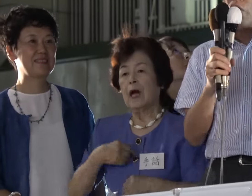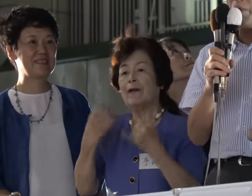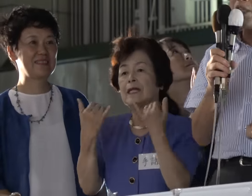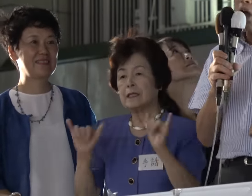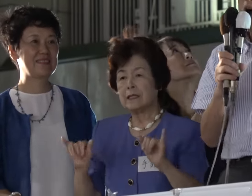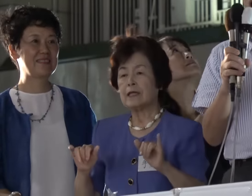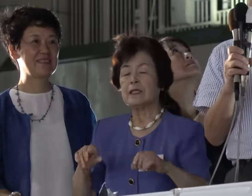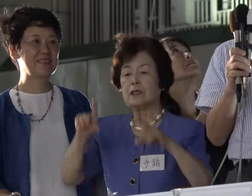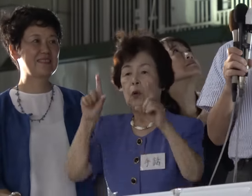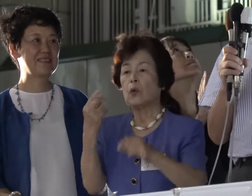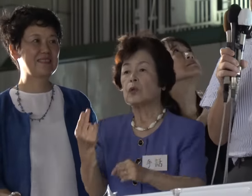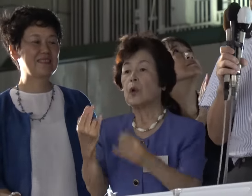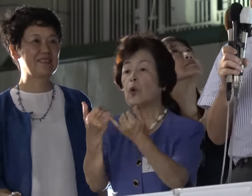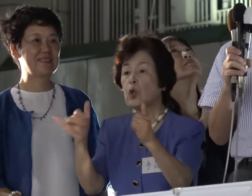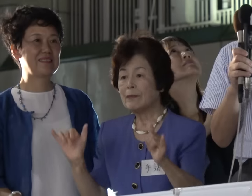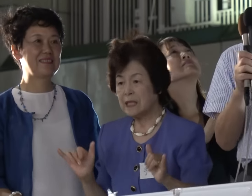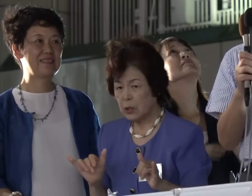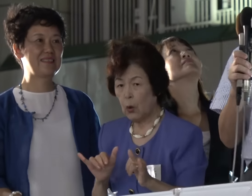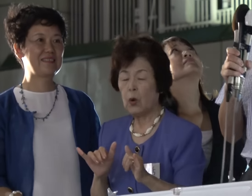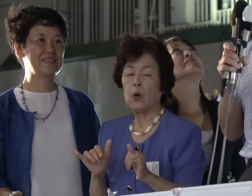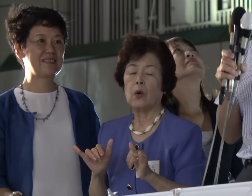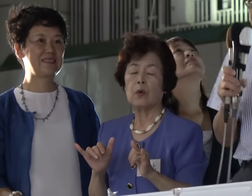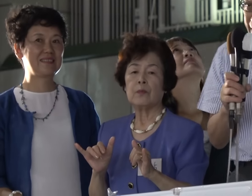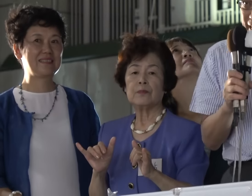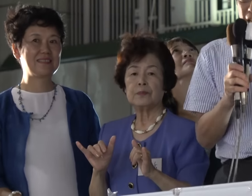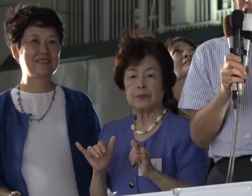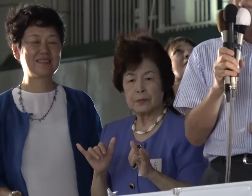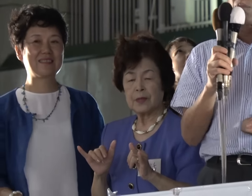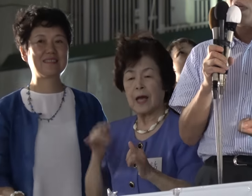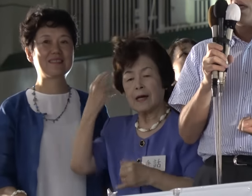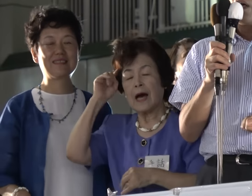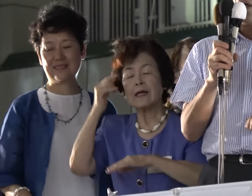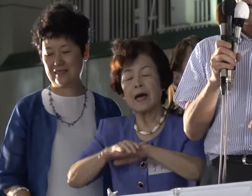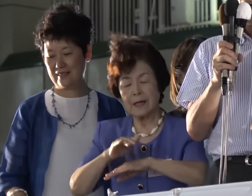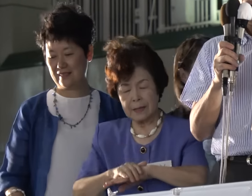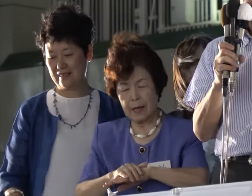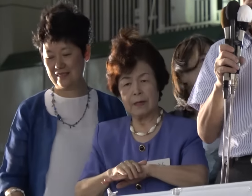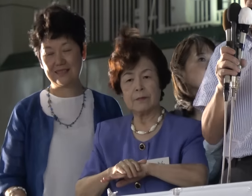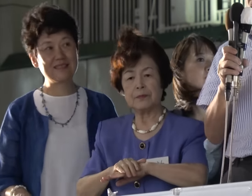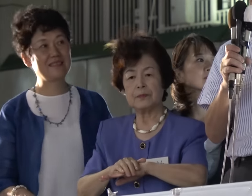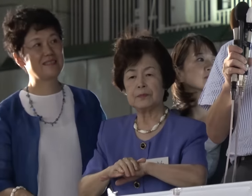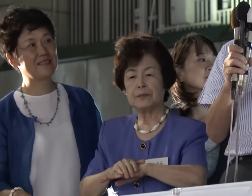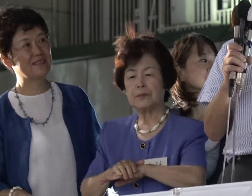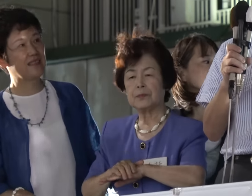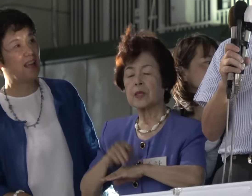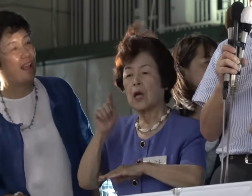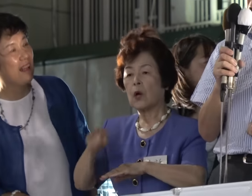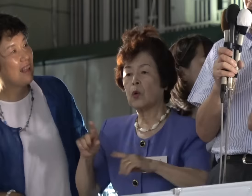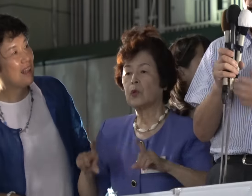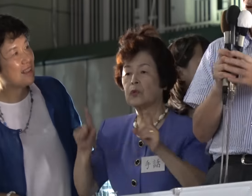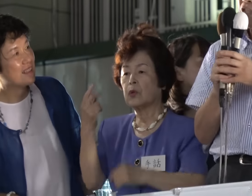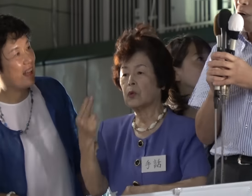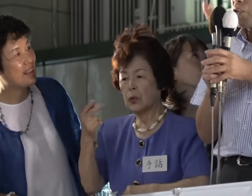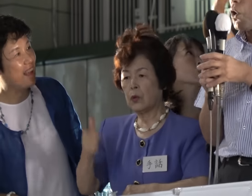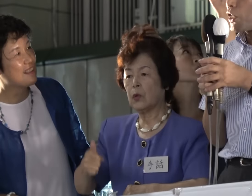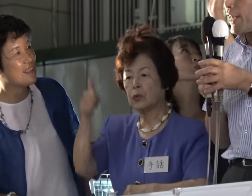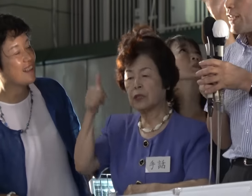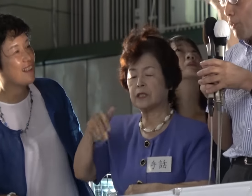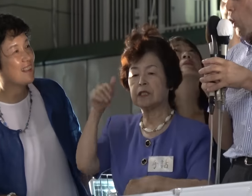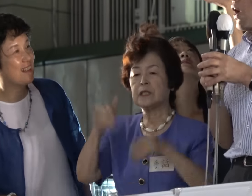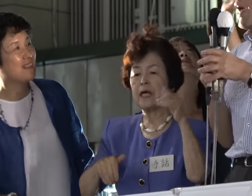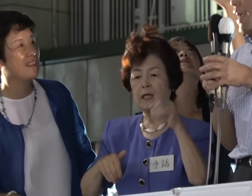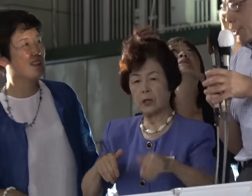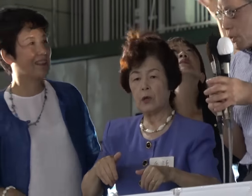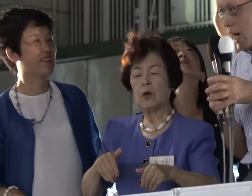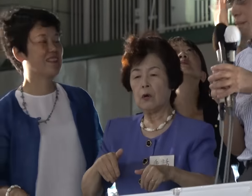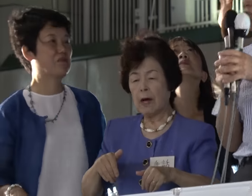東京都民のいわば見識です。この東京都知事選挙、もちろん国政